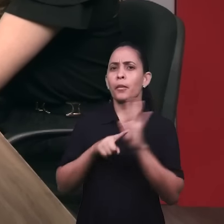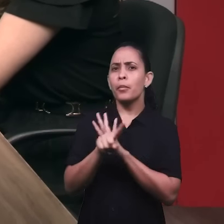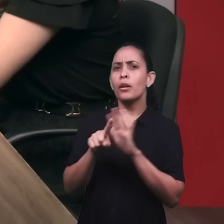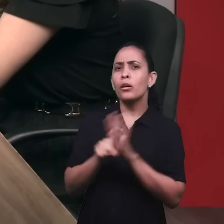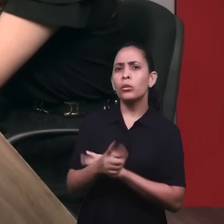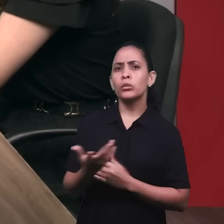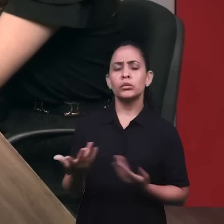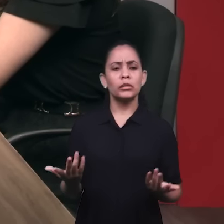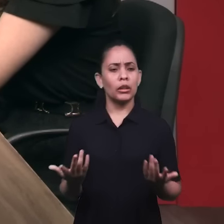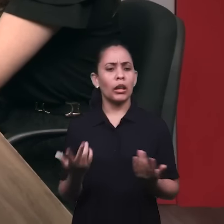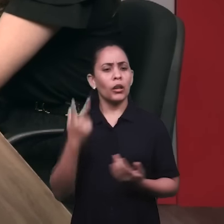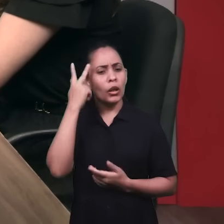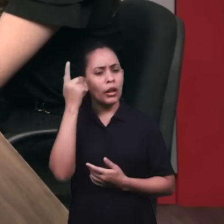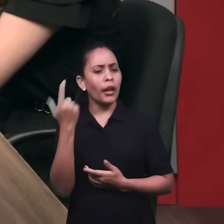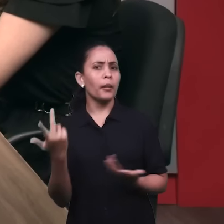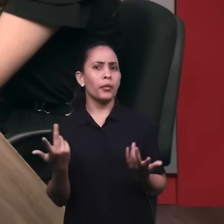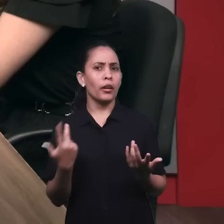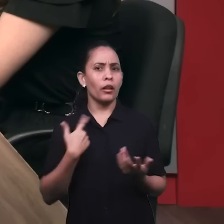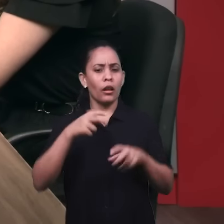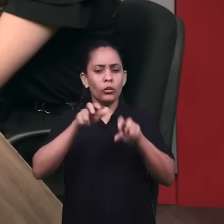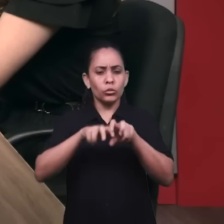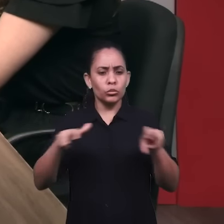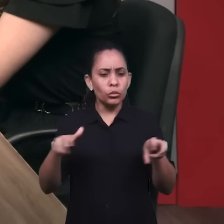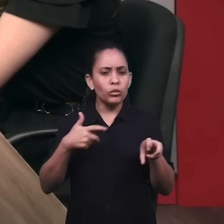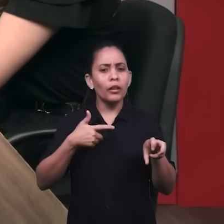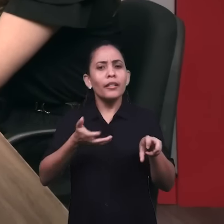perguntam, Pri, no templo, a gente senta, leva o